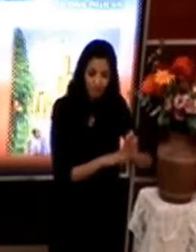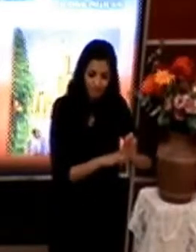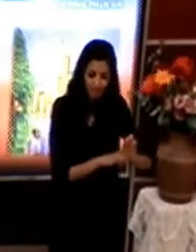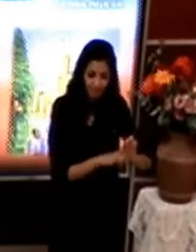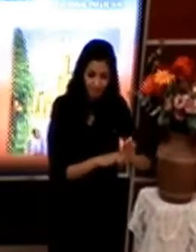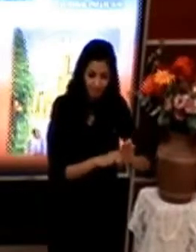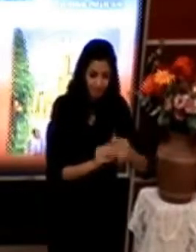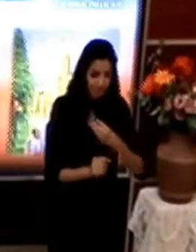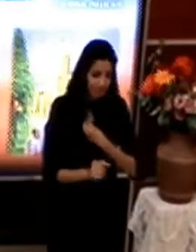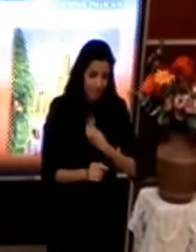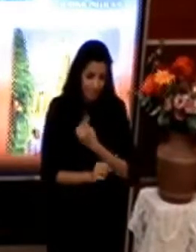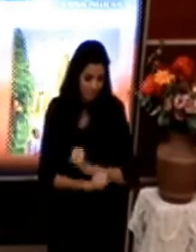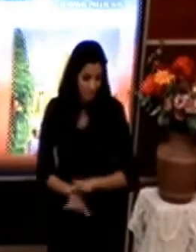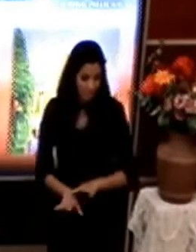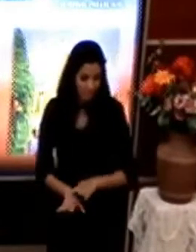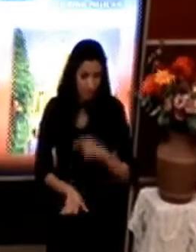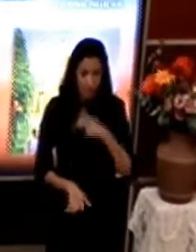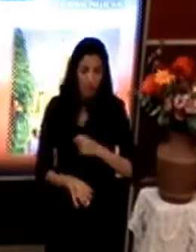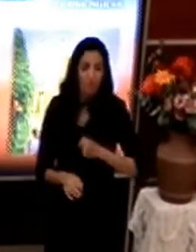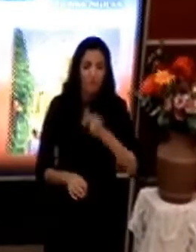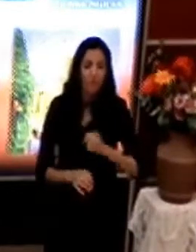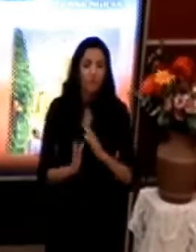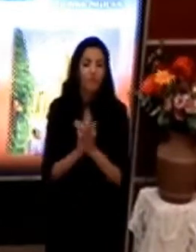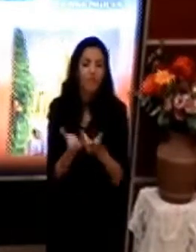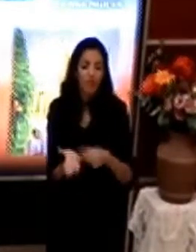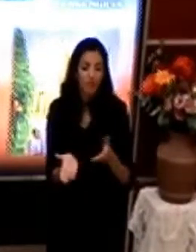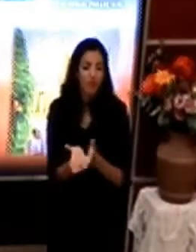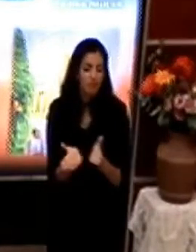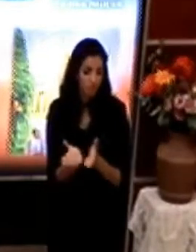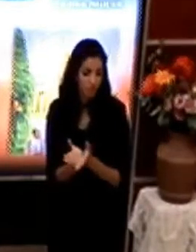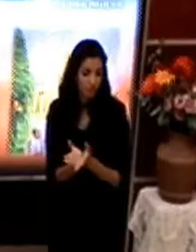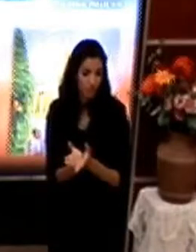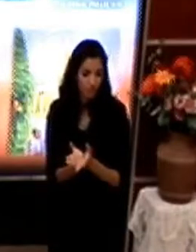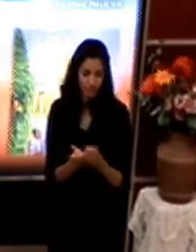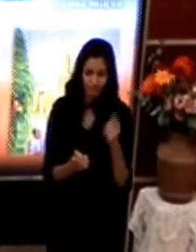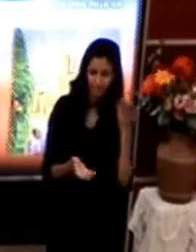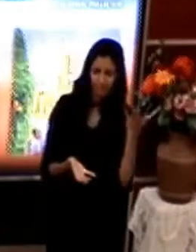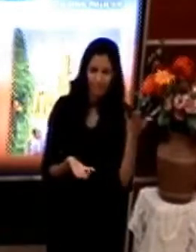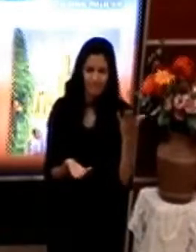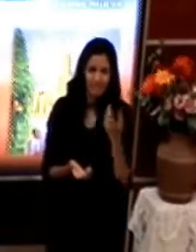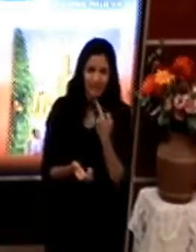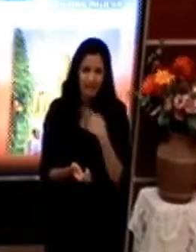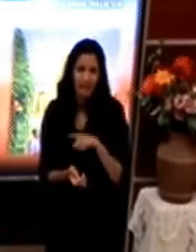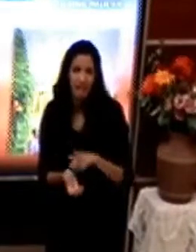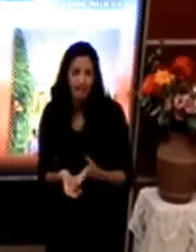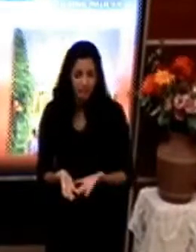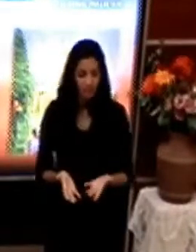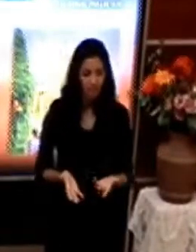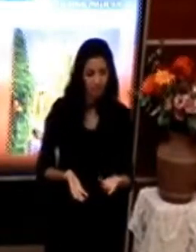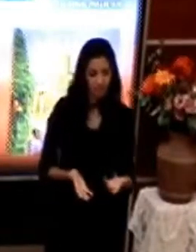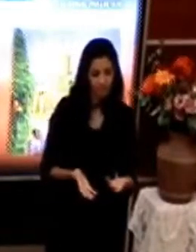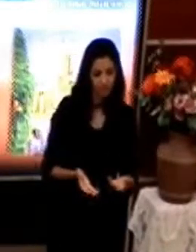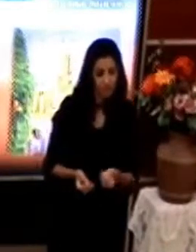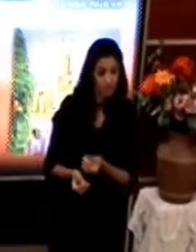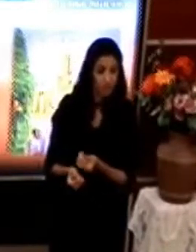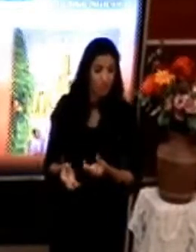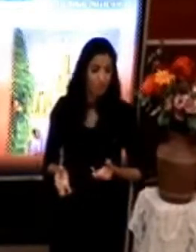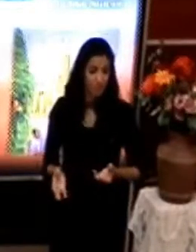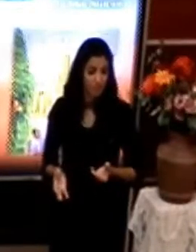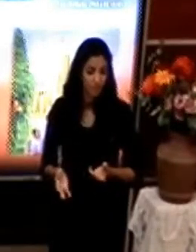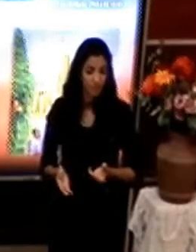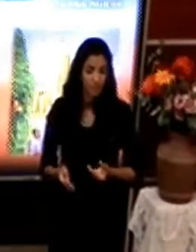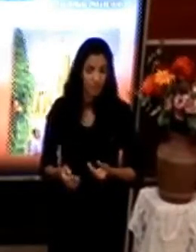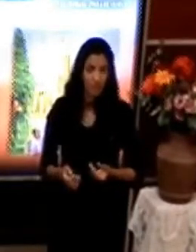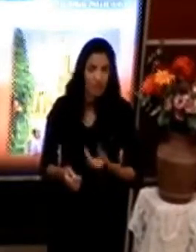Cuando decidí estudiar teología fue algo loco para mí, porque gracias a Dios